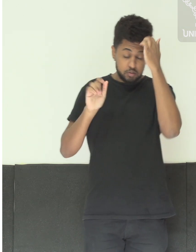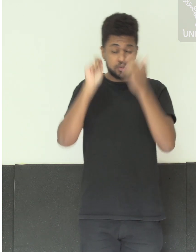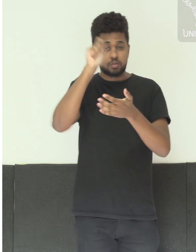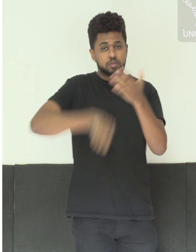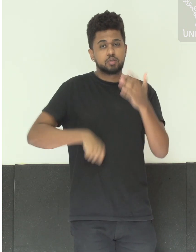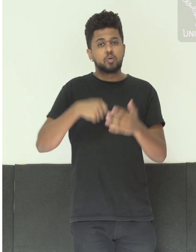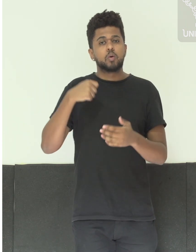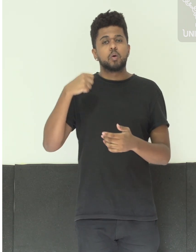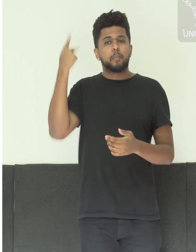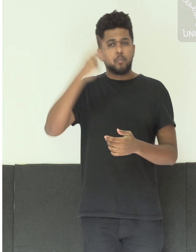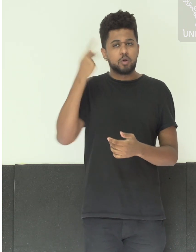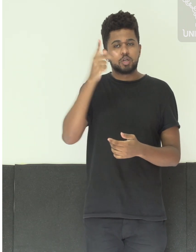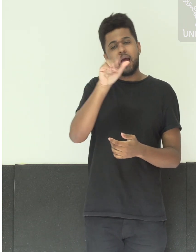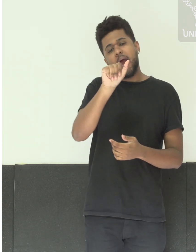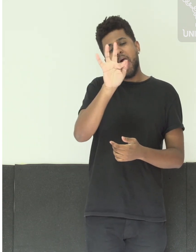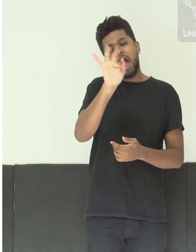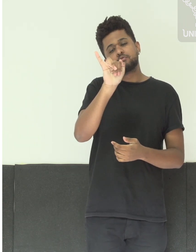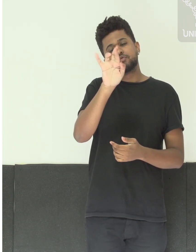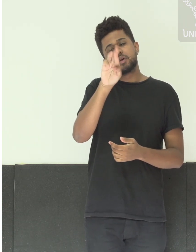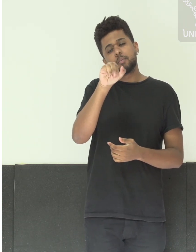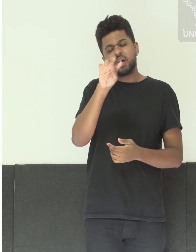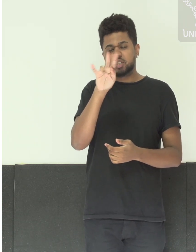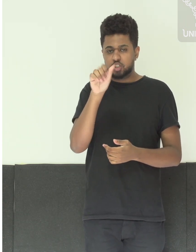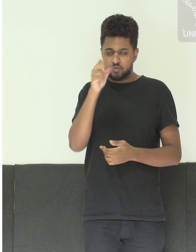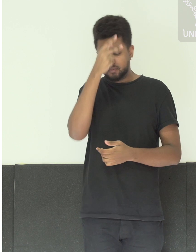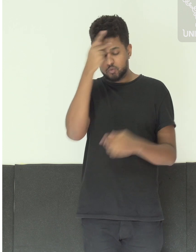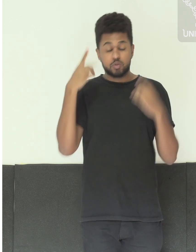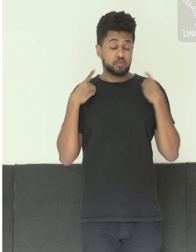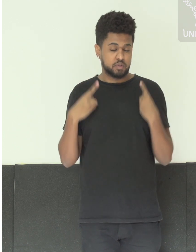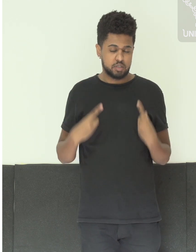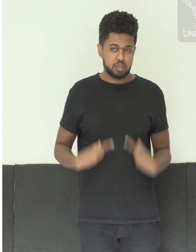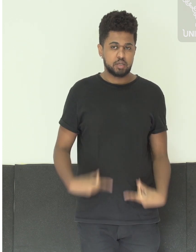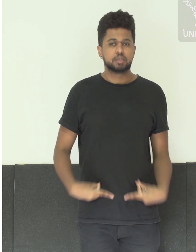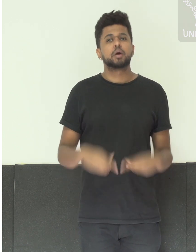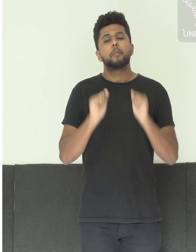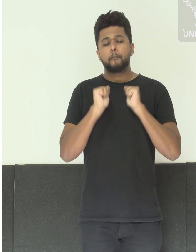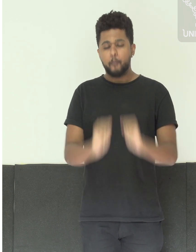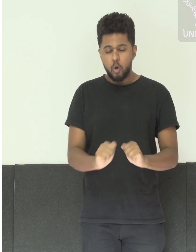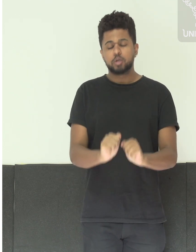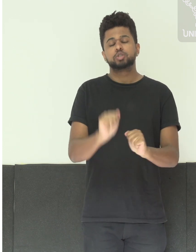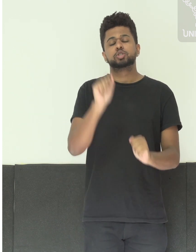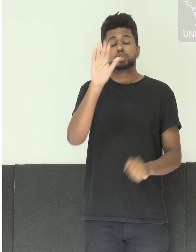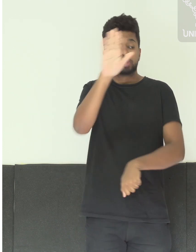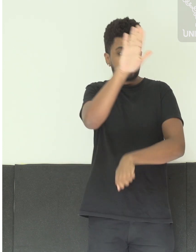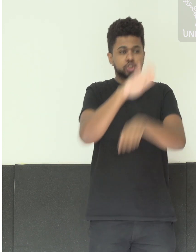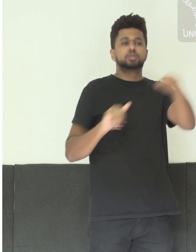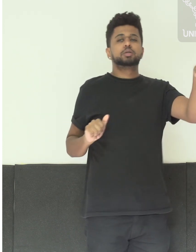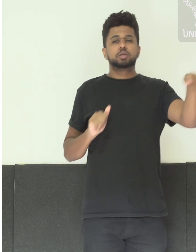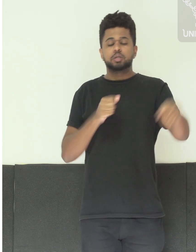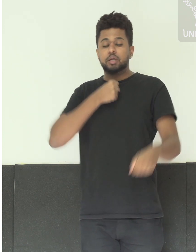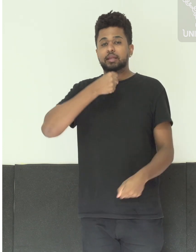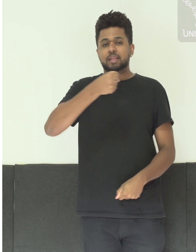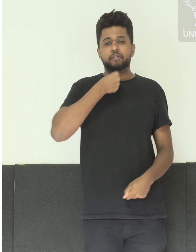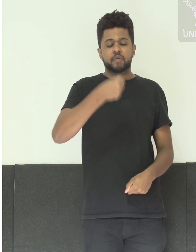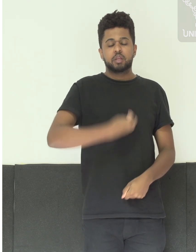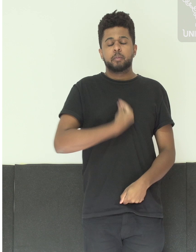em políticas afirmativas destinadas às pessoas com deficiência poderão ser convocados para a